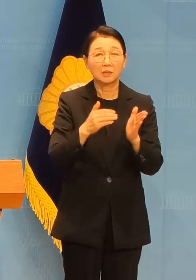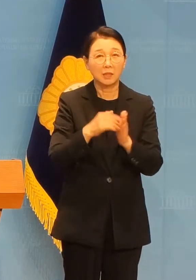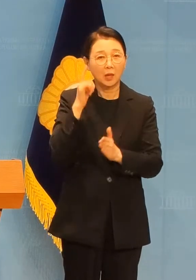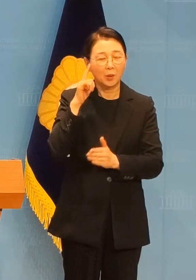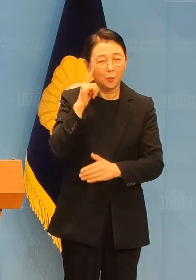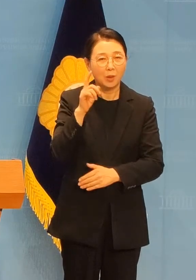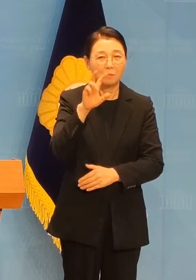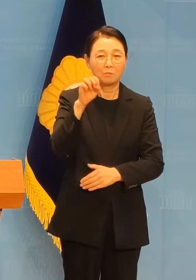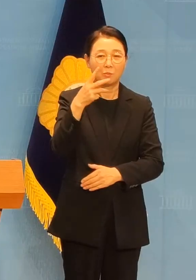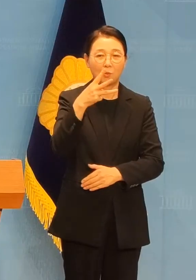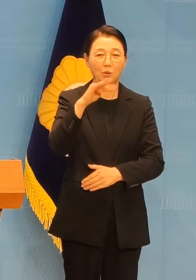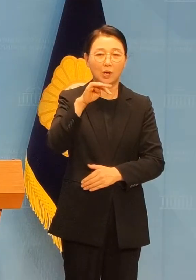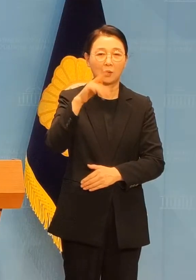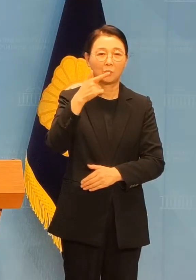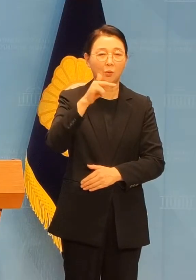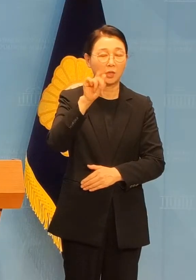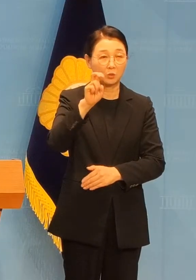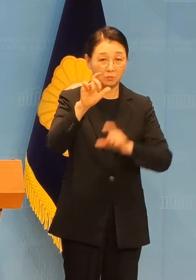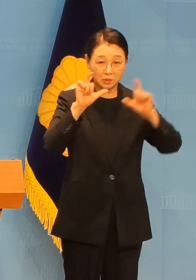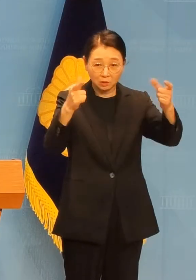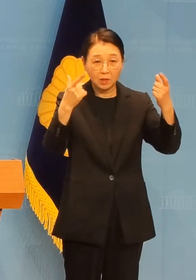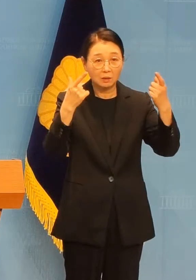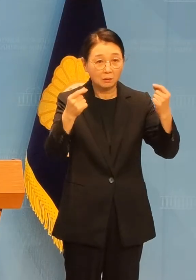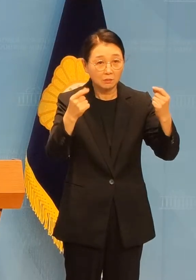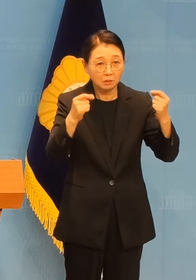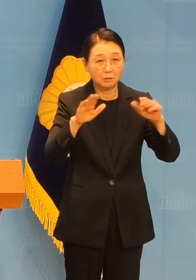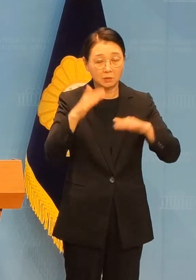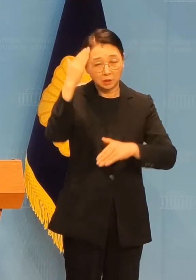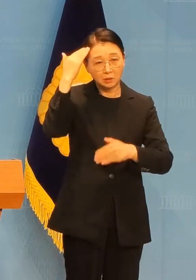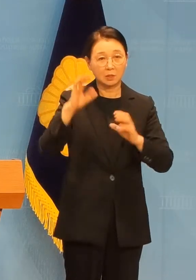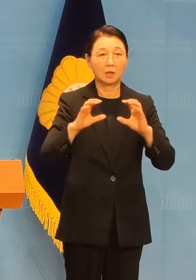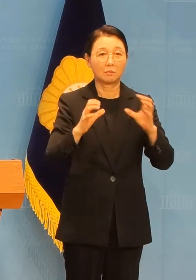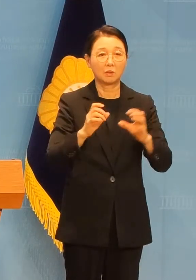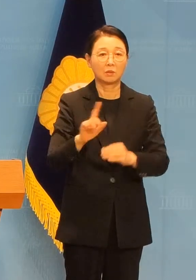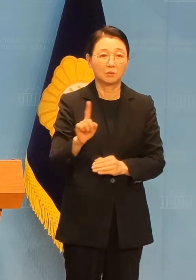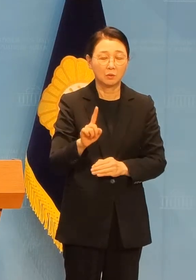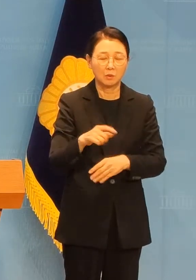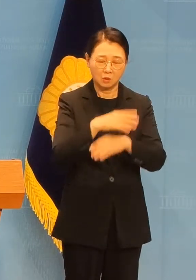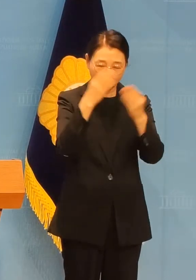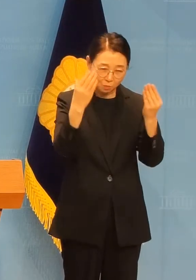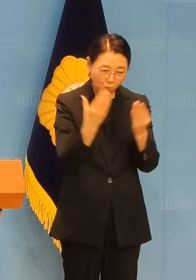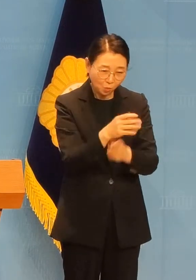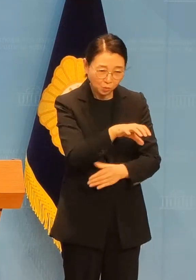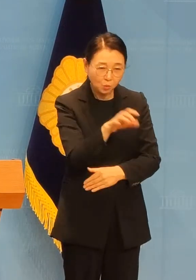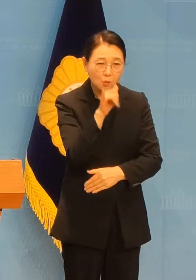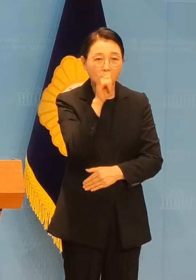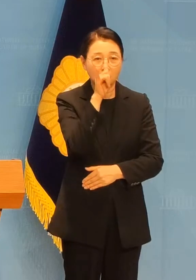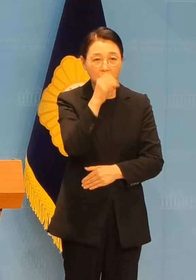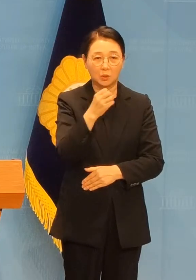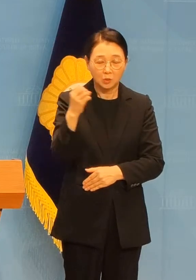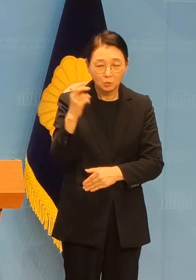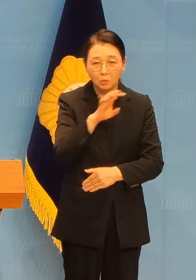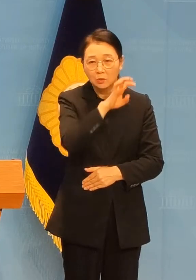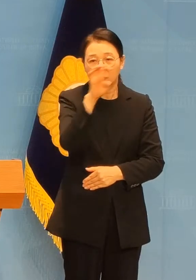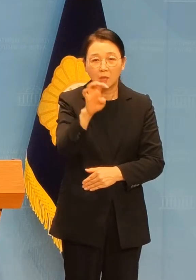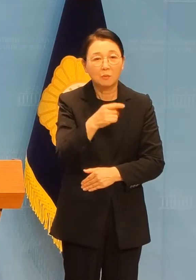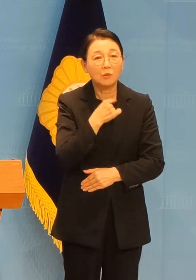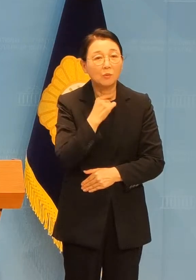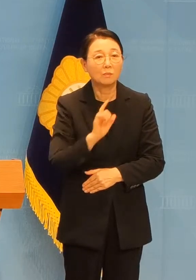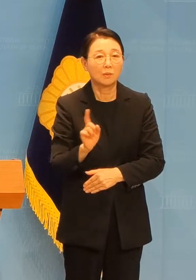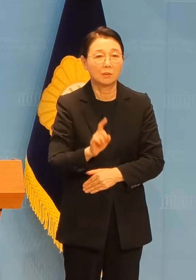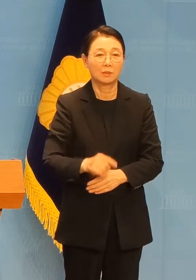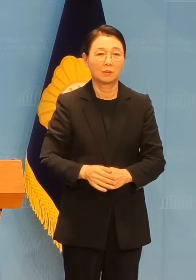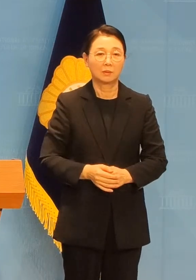선언을 한 전철처럼 이제는 대한민국 전체에서 또 되풀이하려는